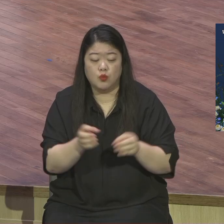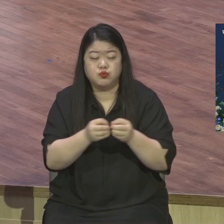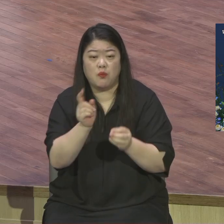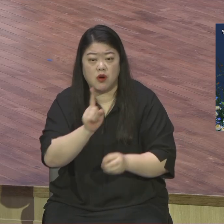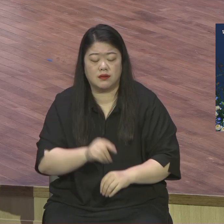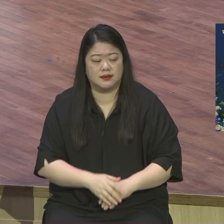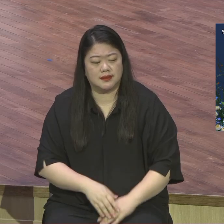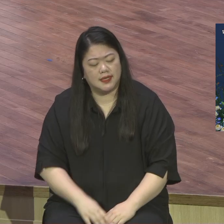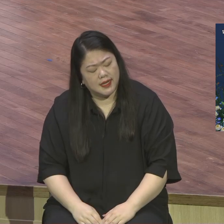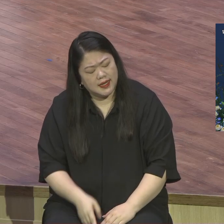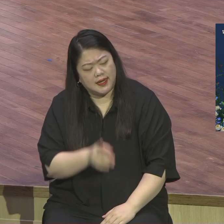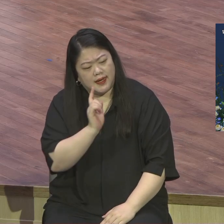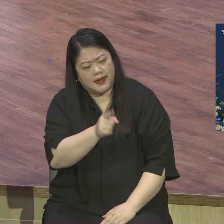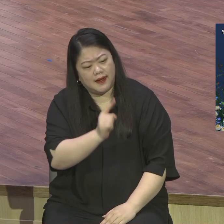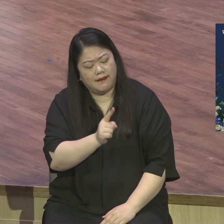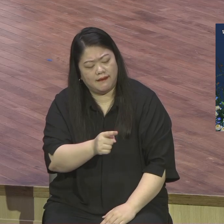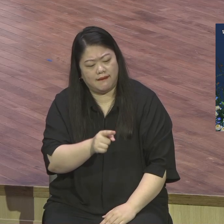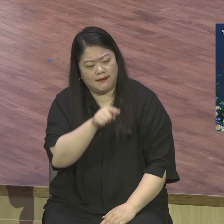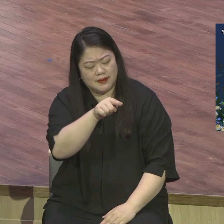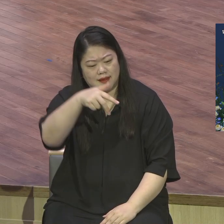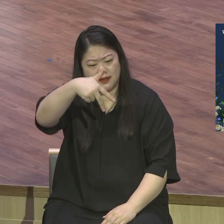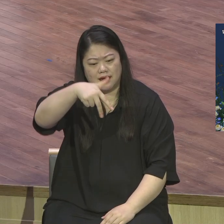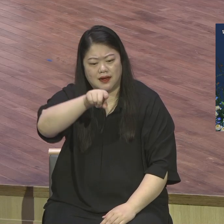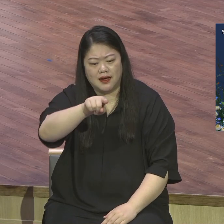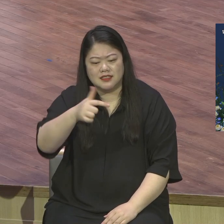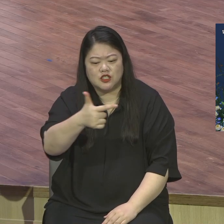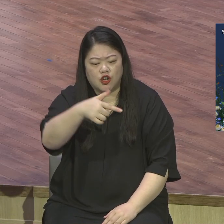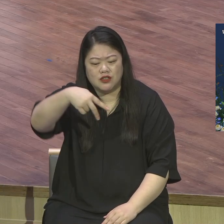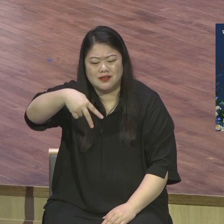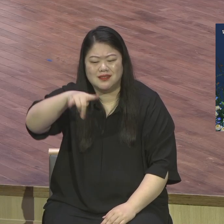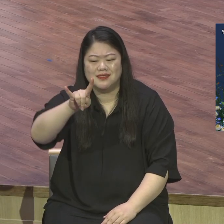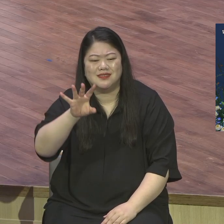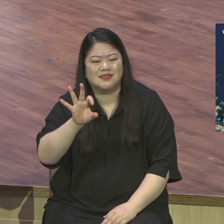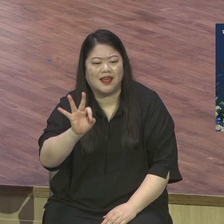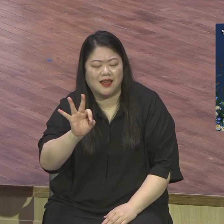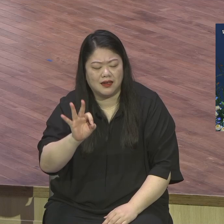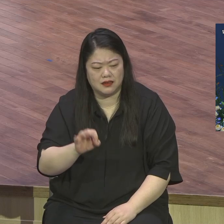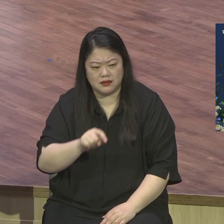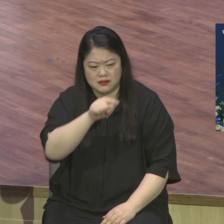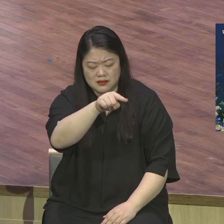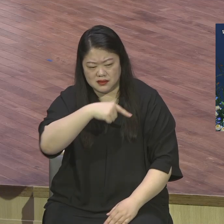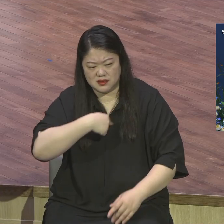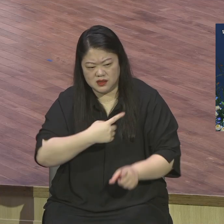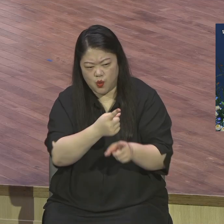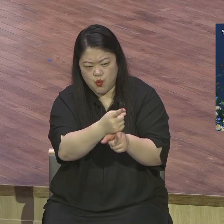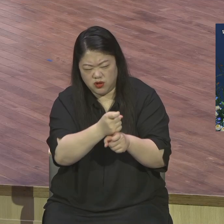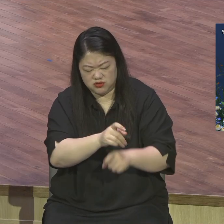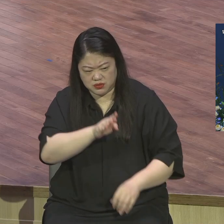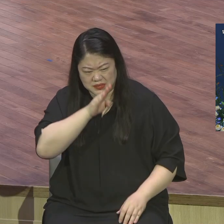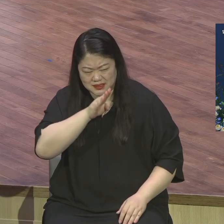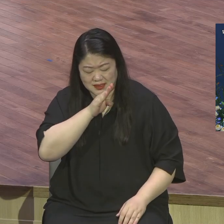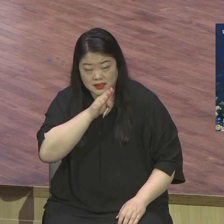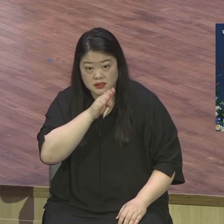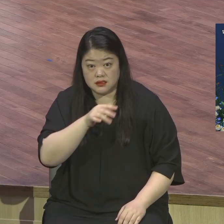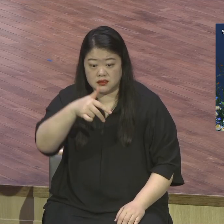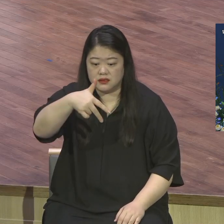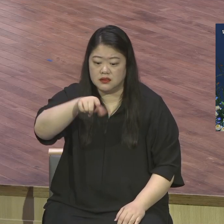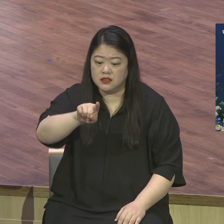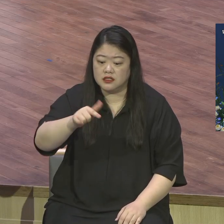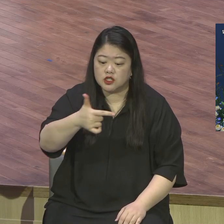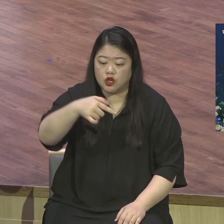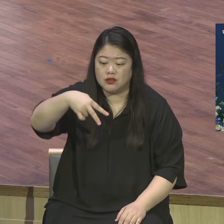전생에 무슨 원수가 제가 저런 인간을 만났냐. 전생이라는 그런 말을 자연스럽게 하지요.